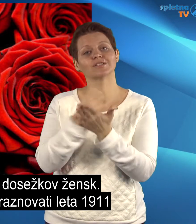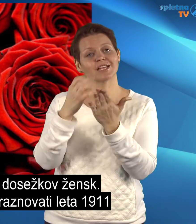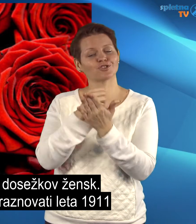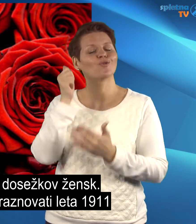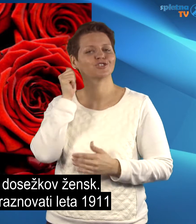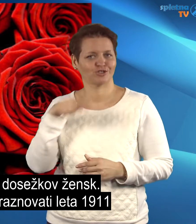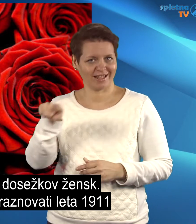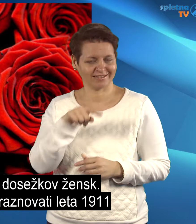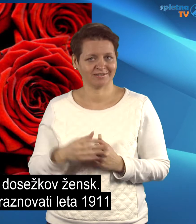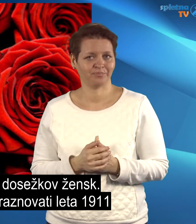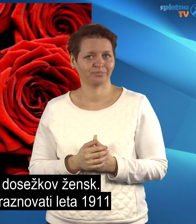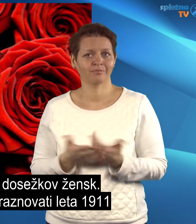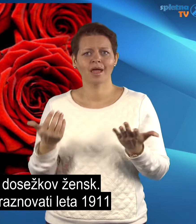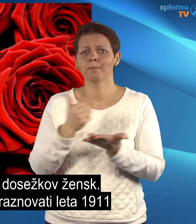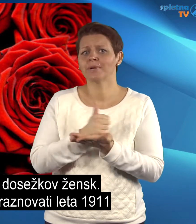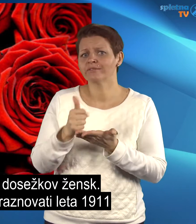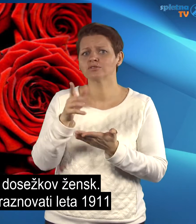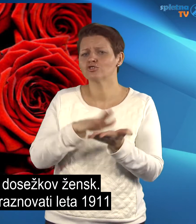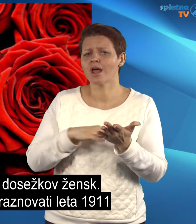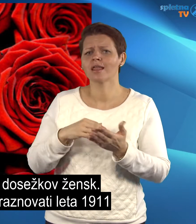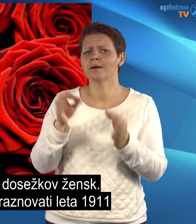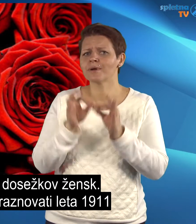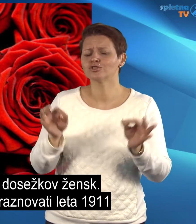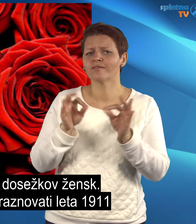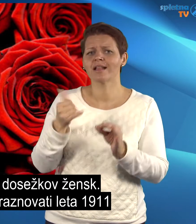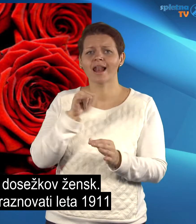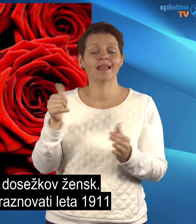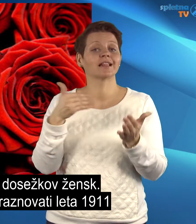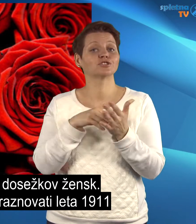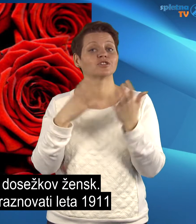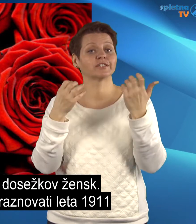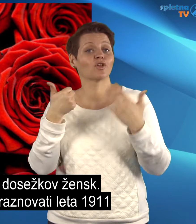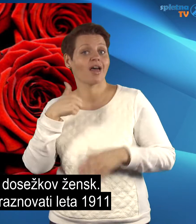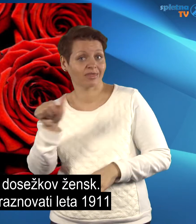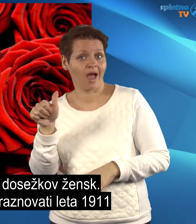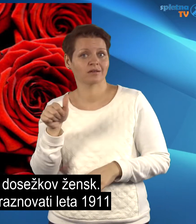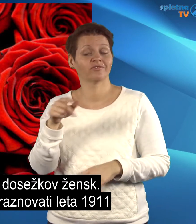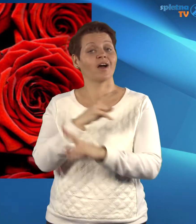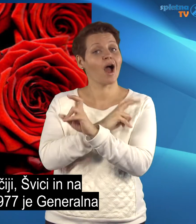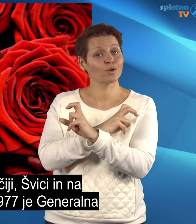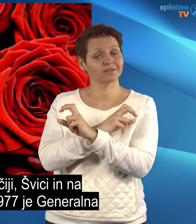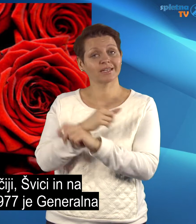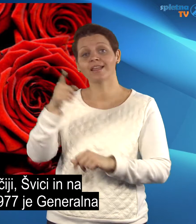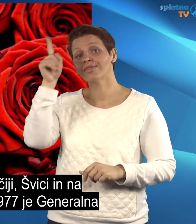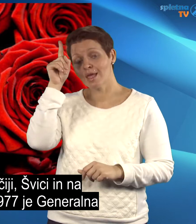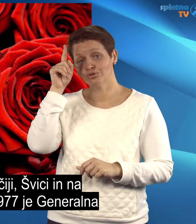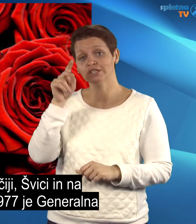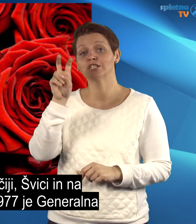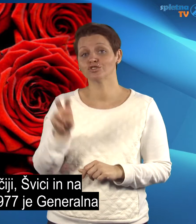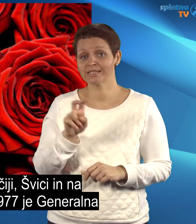žensk. Prvič so ga začeli praznovati leta 1911 v Avstriji, Nemčiji, Švici in